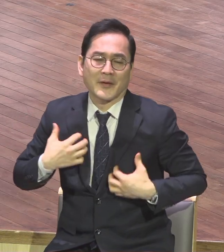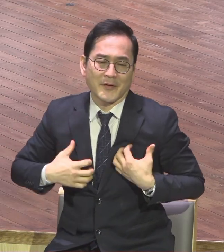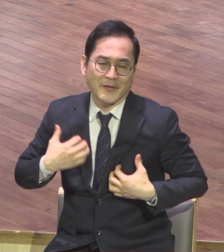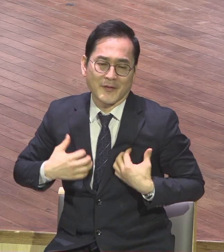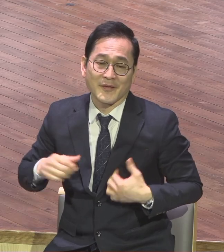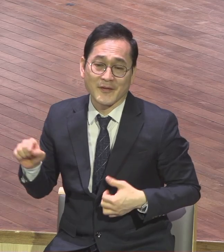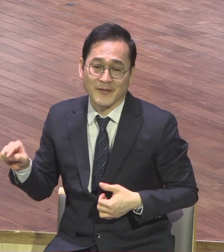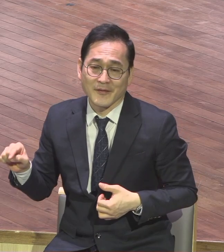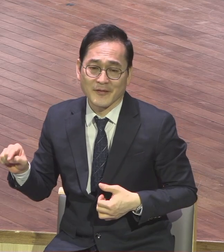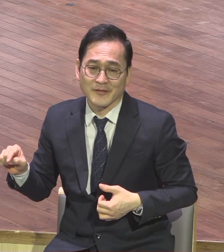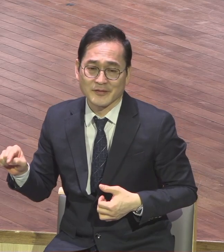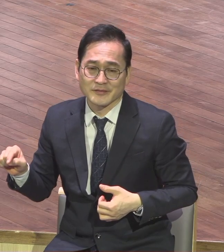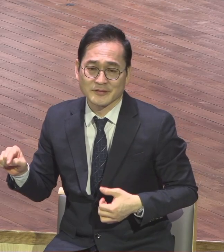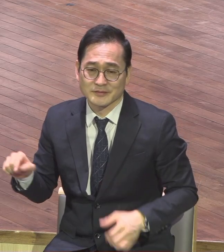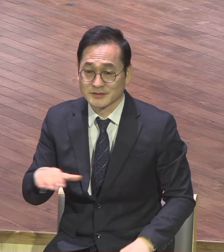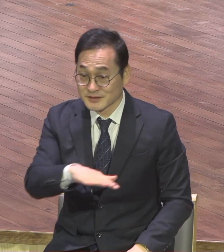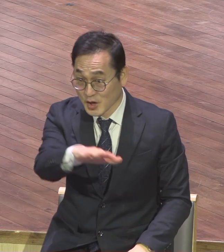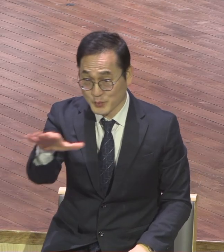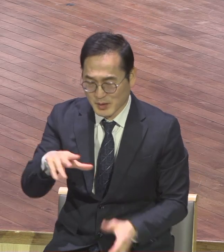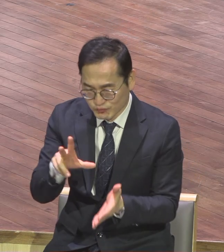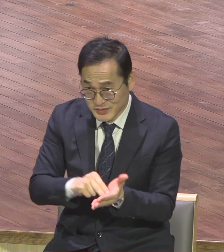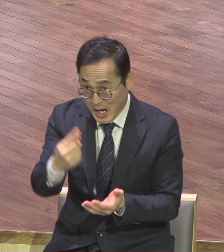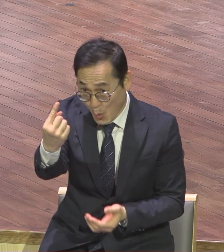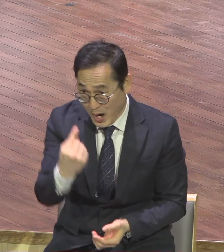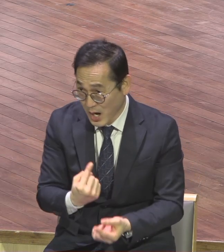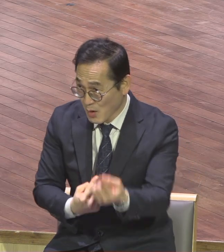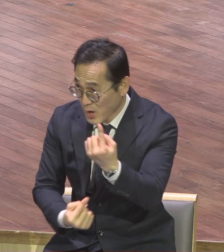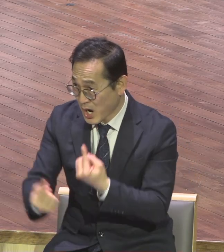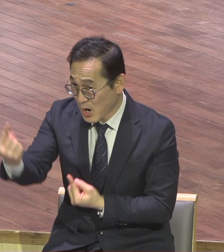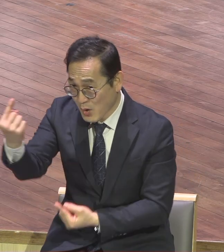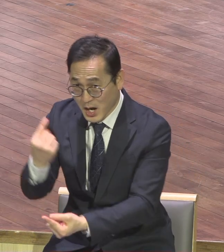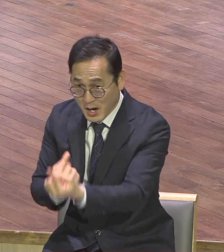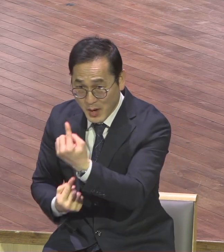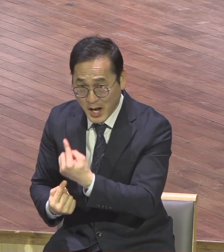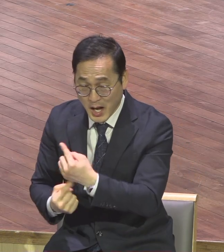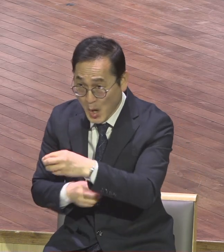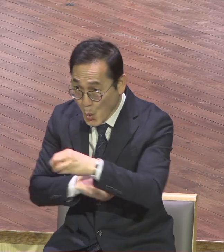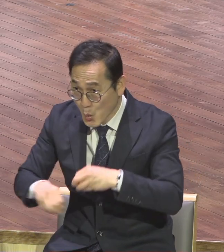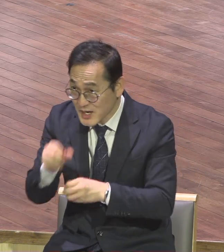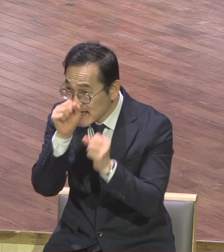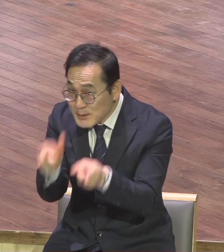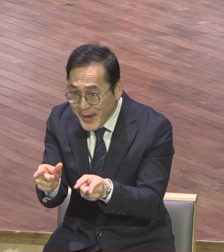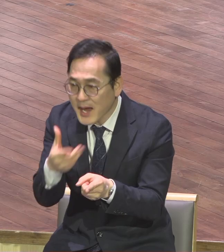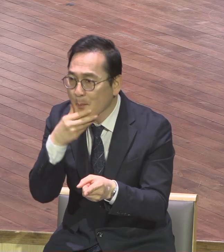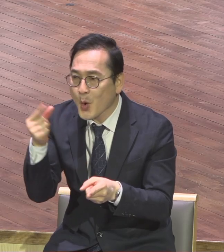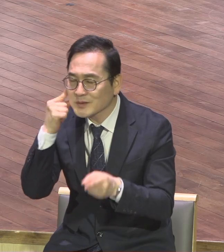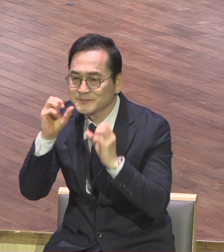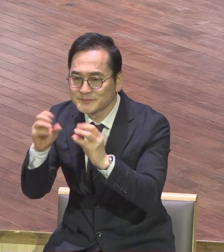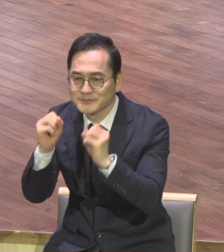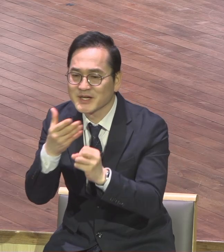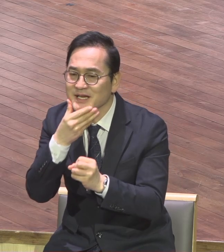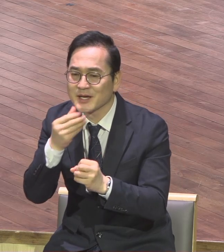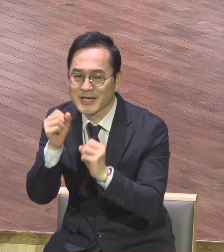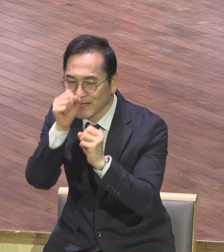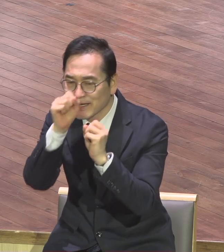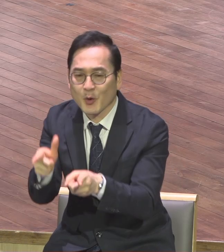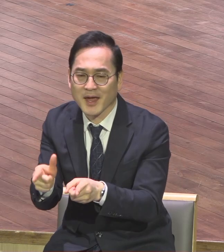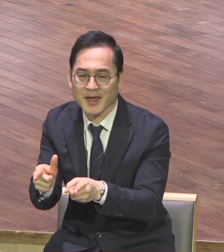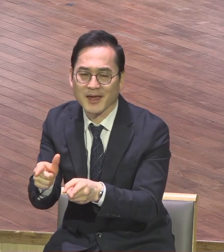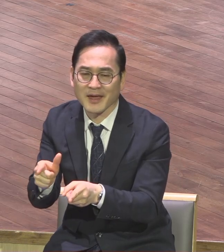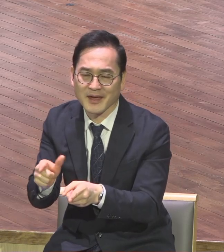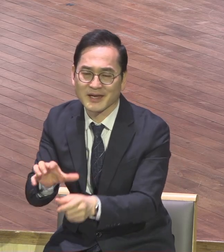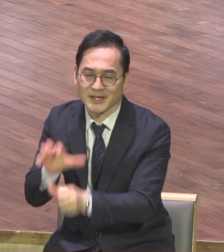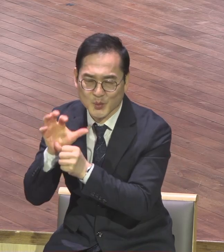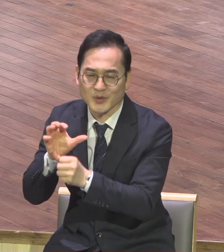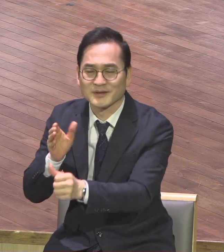여러분에게 일어나는 문제 사건, 이것을 전도자 바울처럼 복음 전파 진전에 사용하시기 바랍니다.